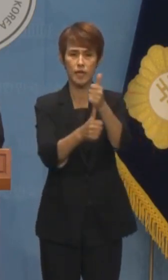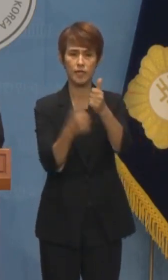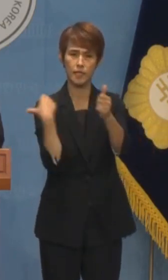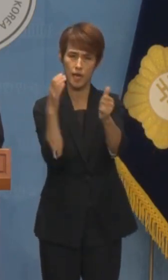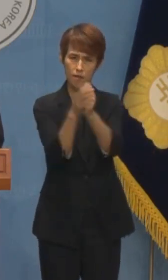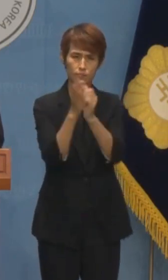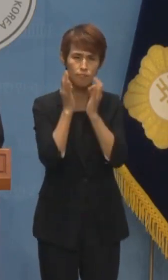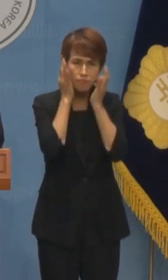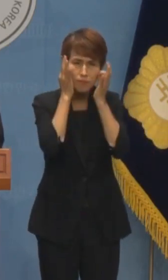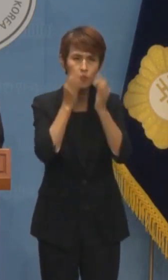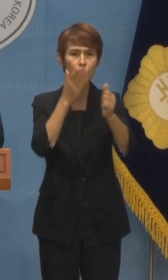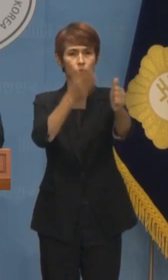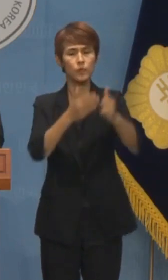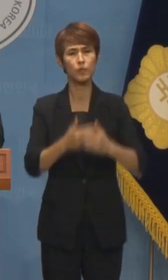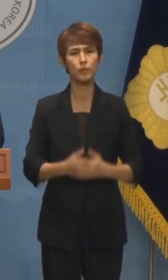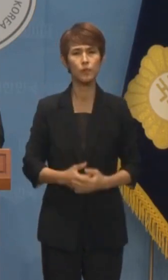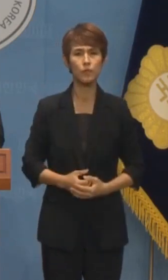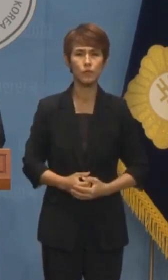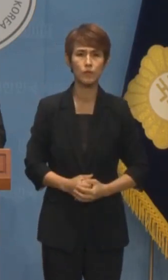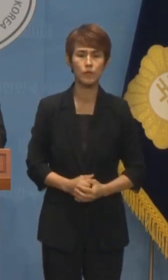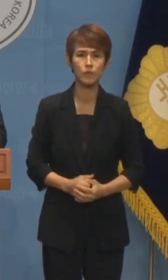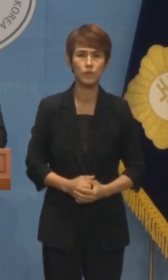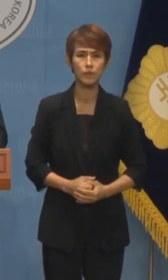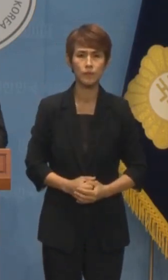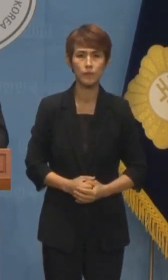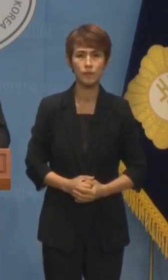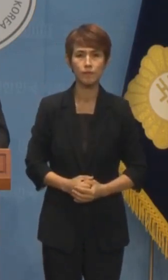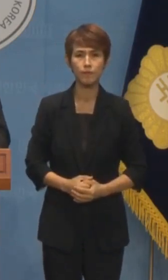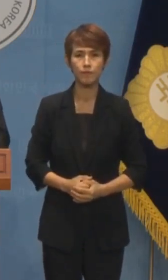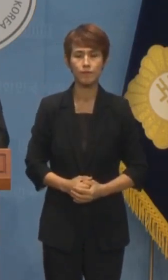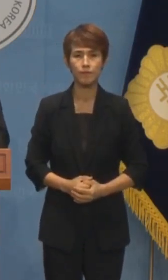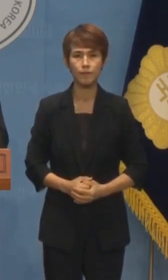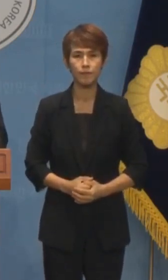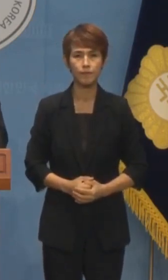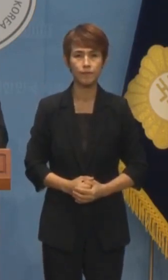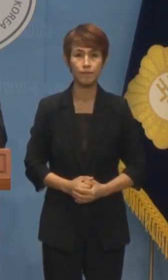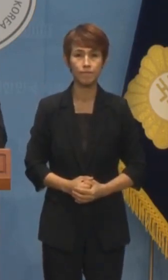책임과 역할을 다하시기 바랍니다.